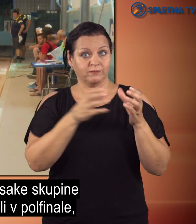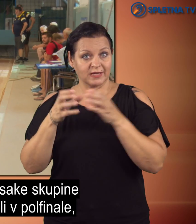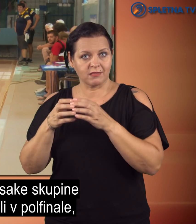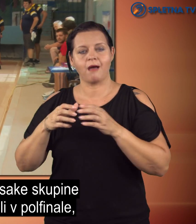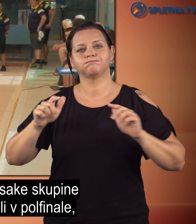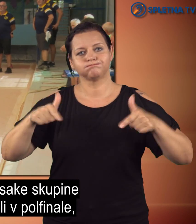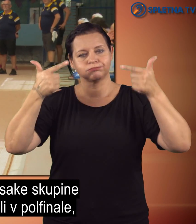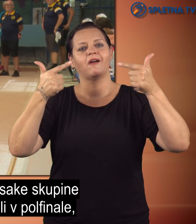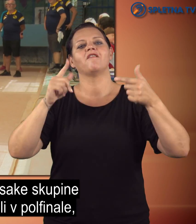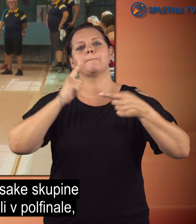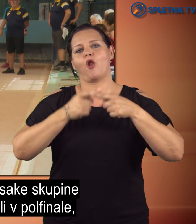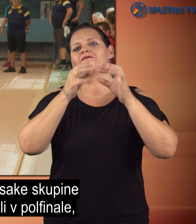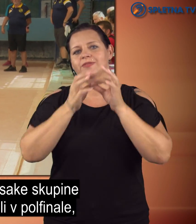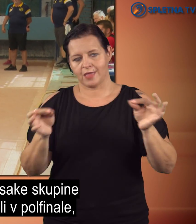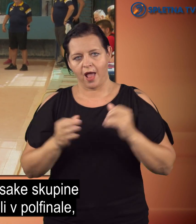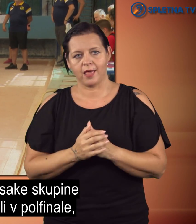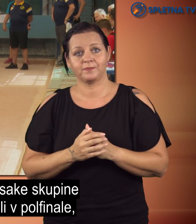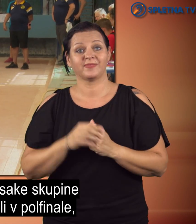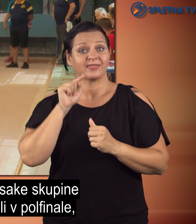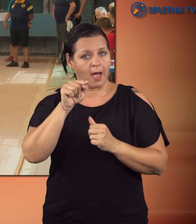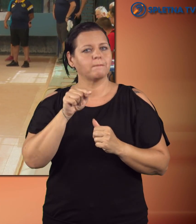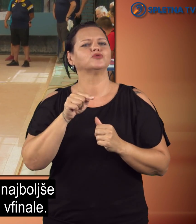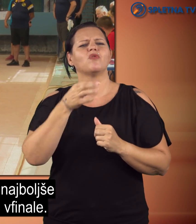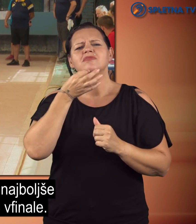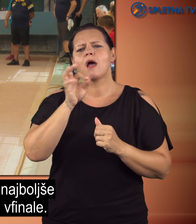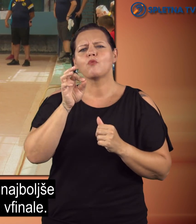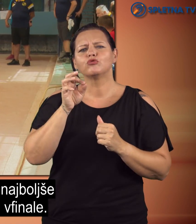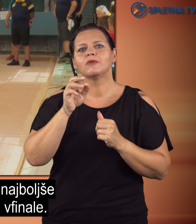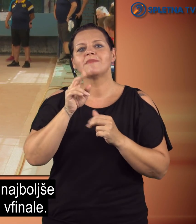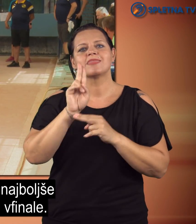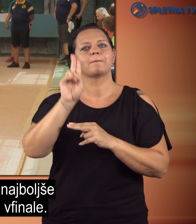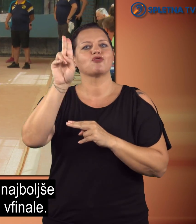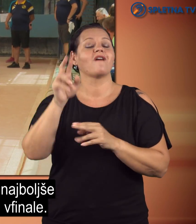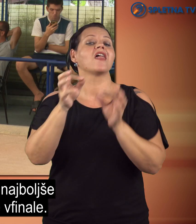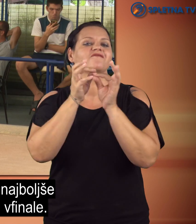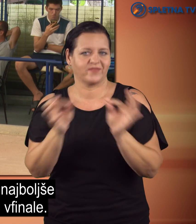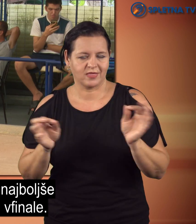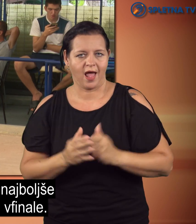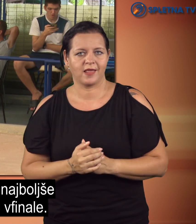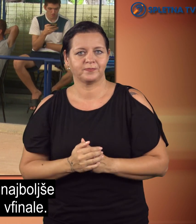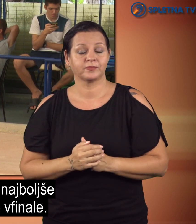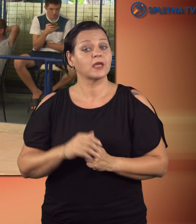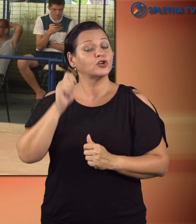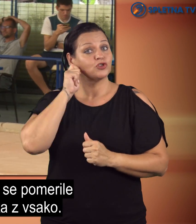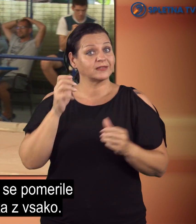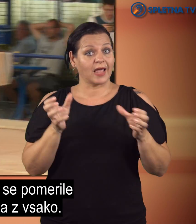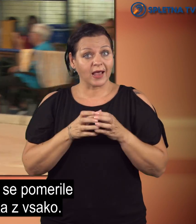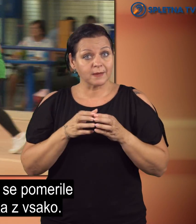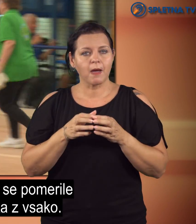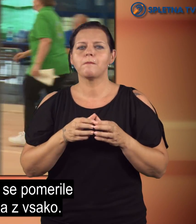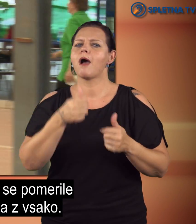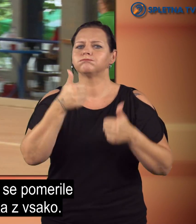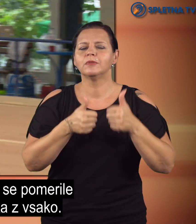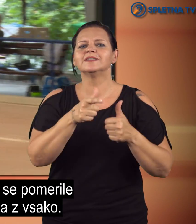vsake skupine sta se nato uvrstili v polfinale, od tam pa so najboljše napredovale v finale.